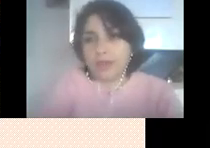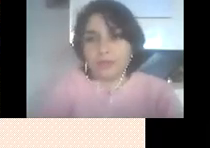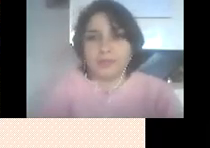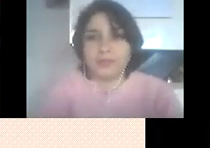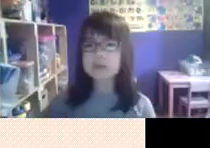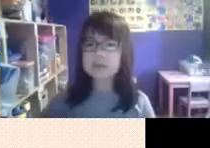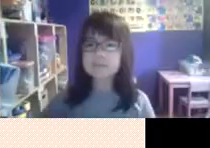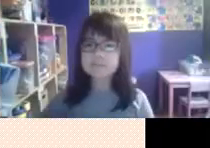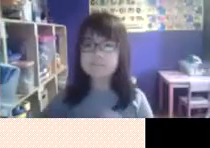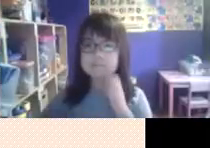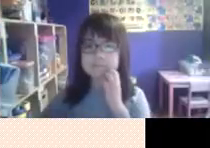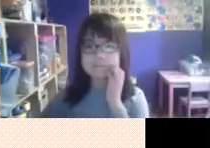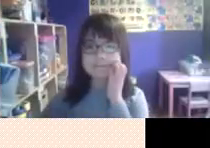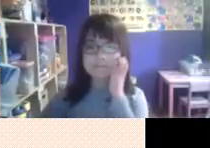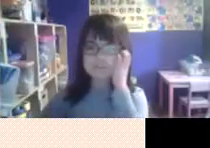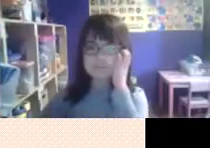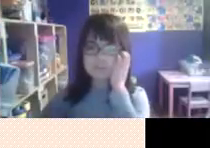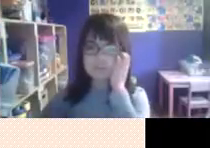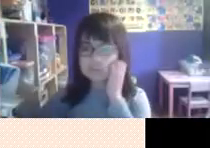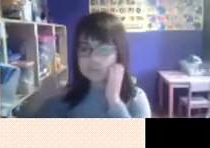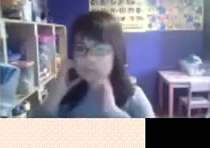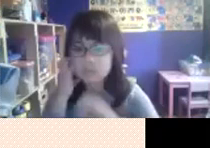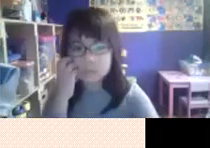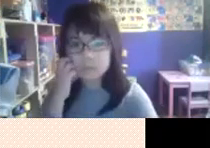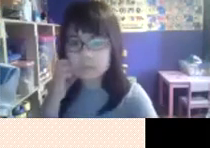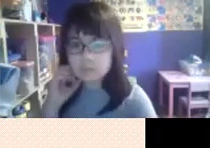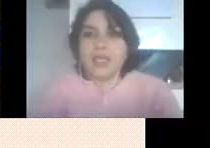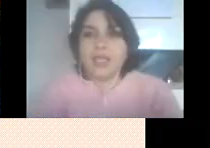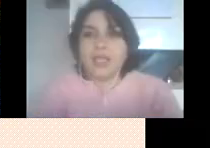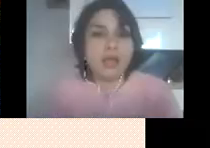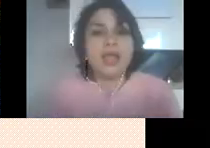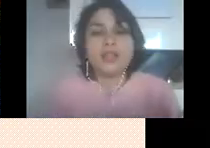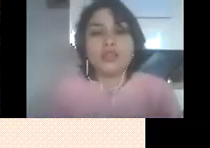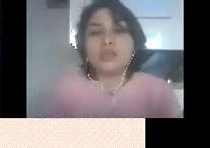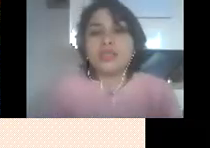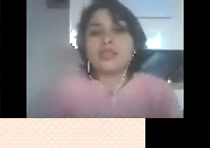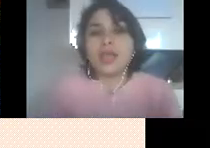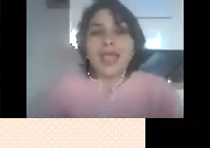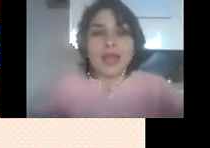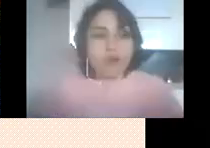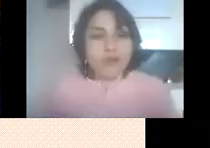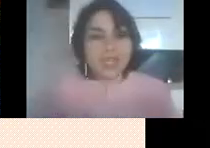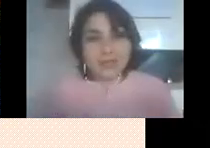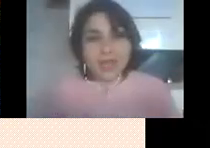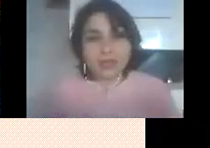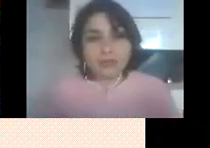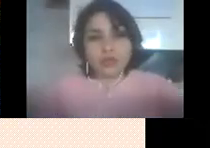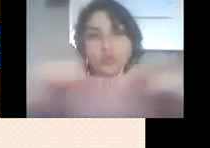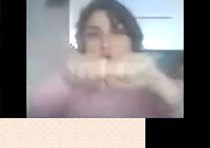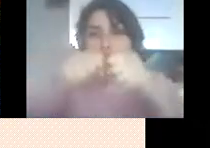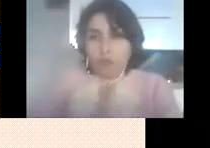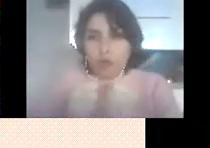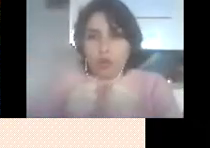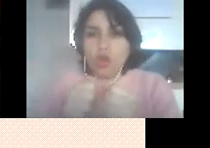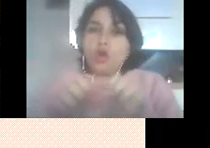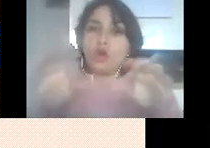Muy bien. Y esta materia está en la página 112 y la 113 para que la revisen, ¿ya? Entonces, lo flexible yo